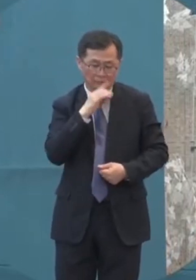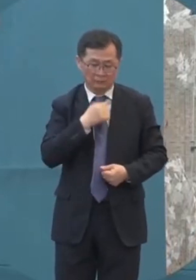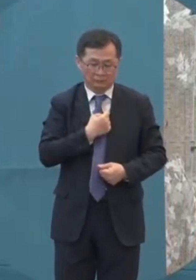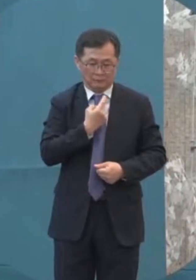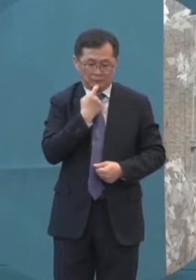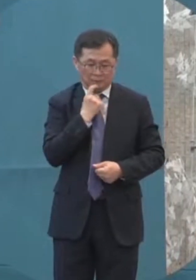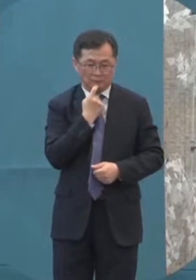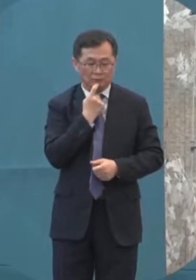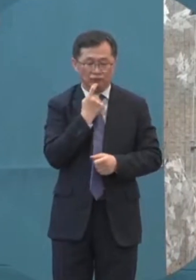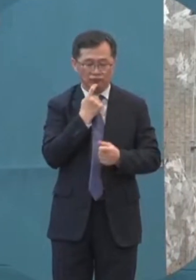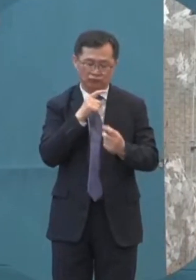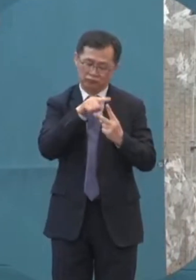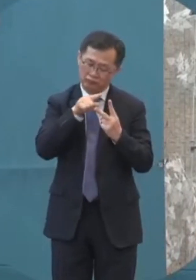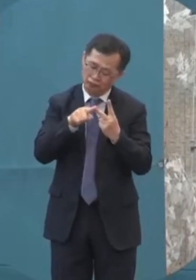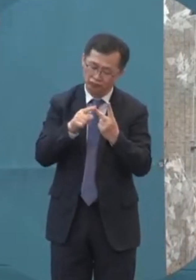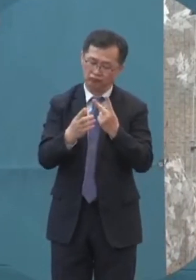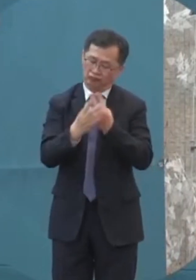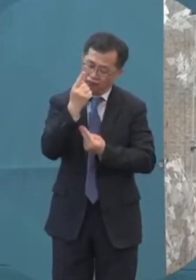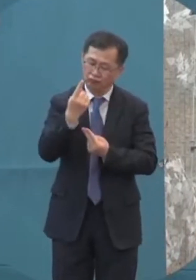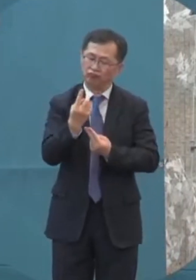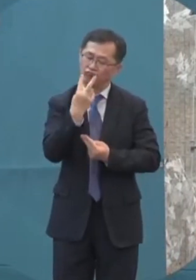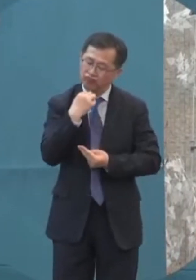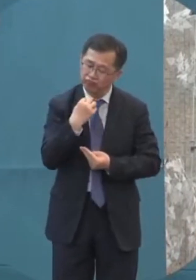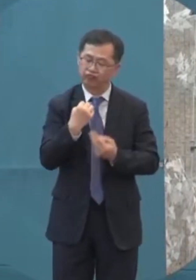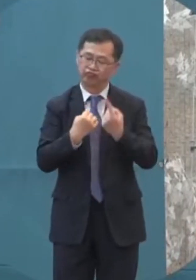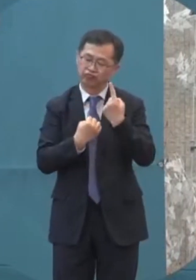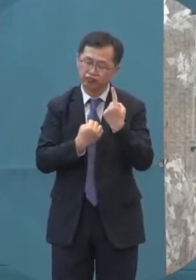중에 하나거나 둘 중에 둘 다거나 그러겠죠.